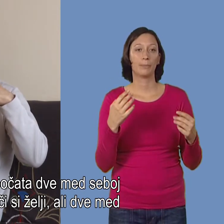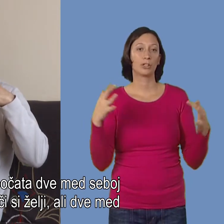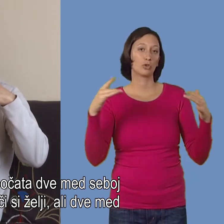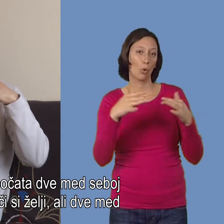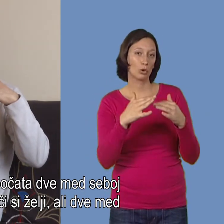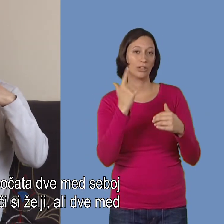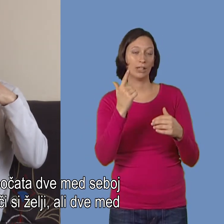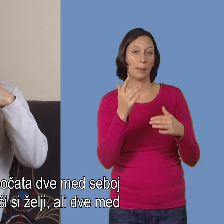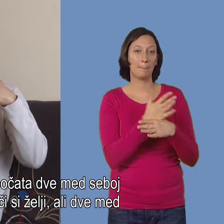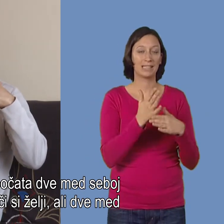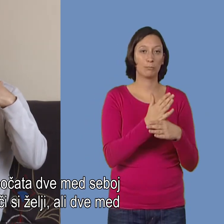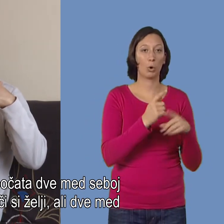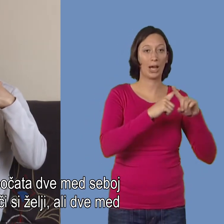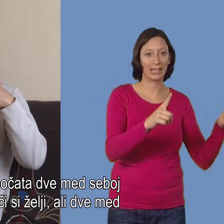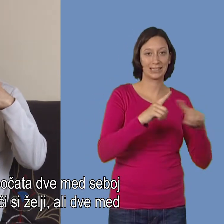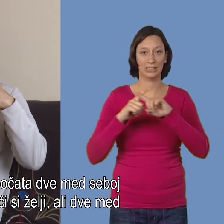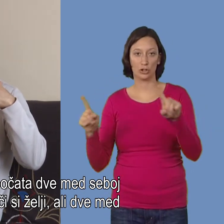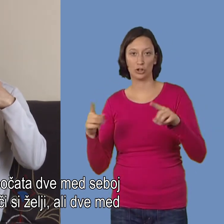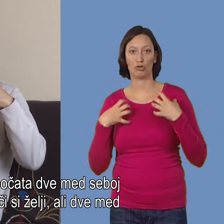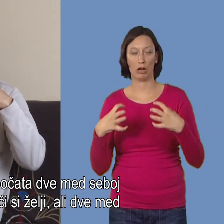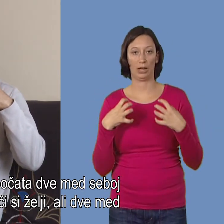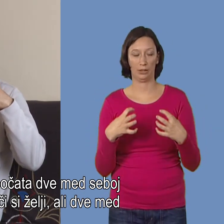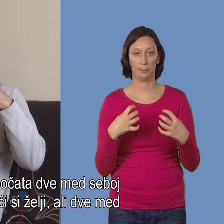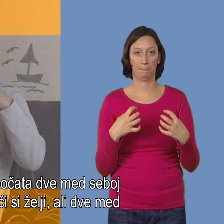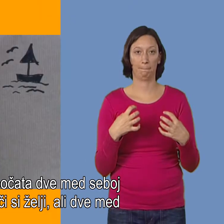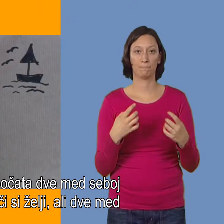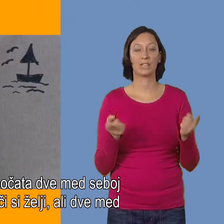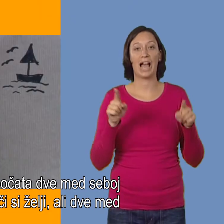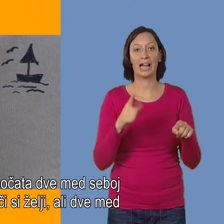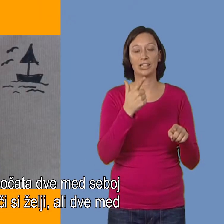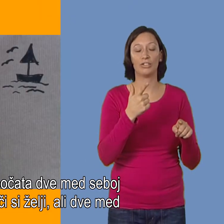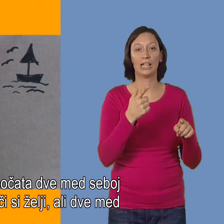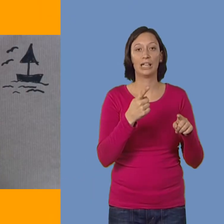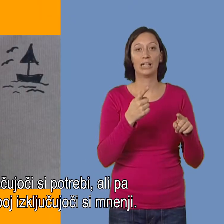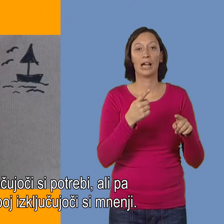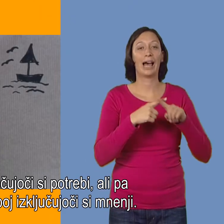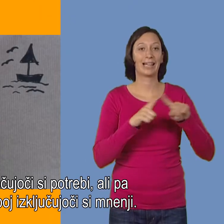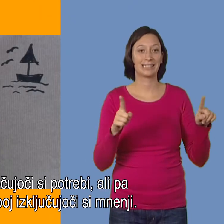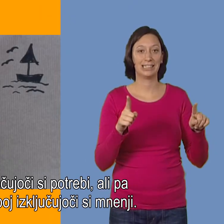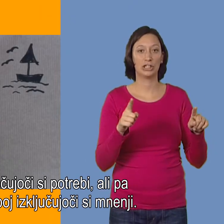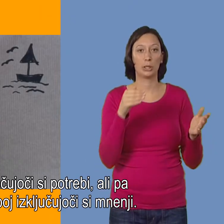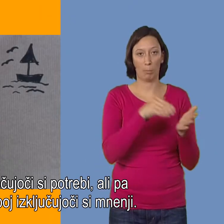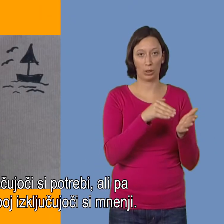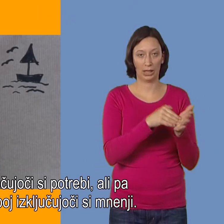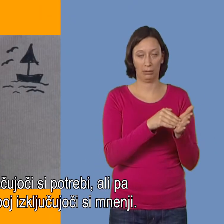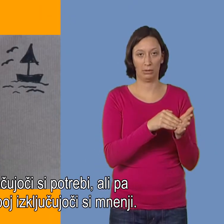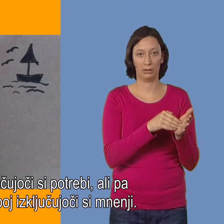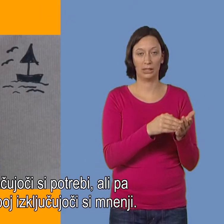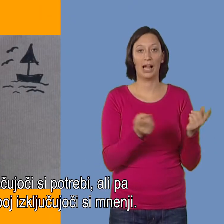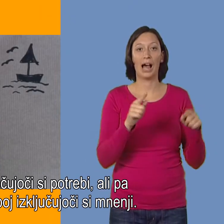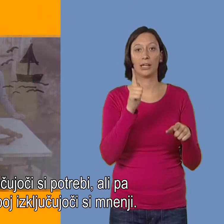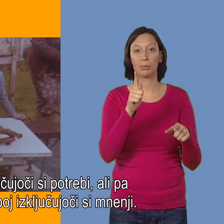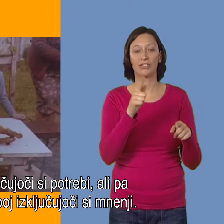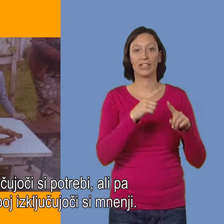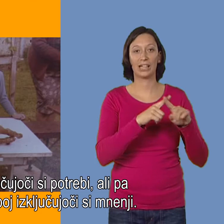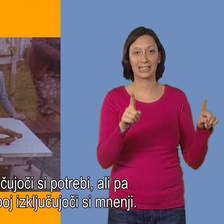soočata dve med seboj izključujoči si želji ali dve med seboj izključujoči si potrebi